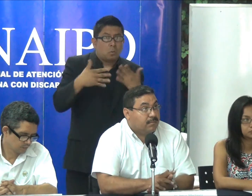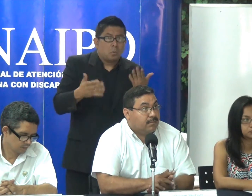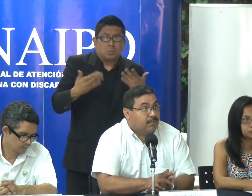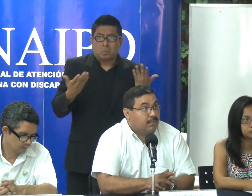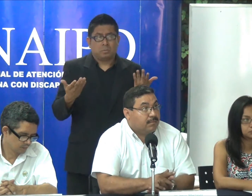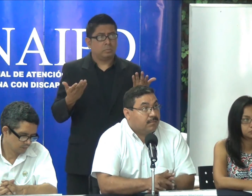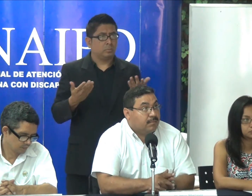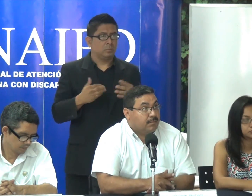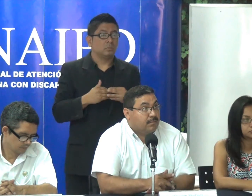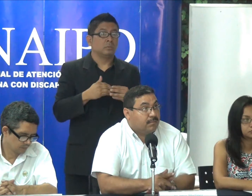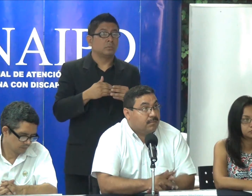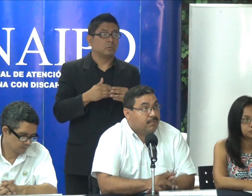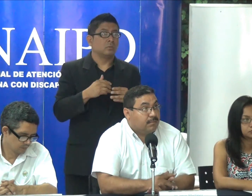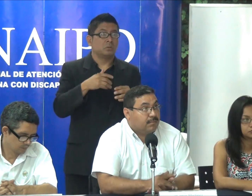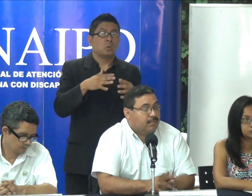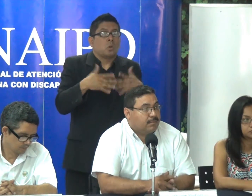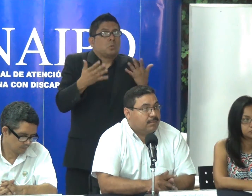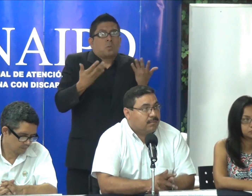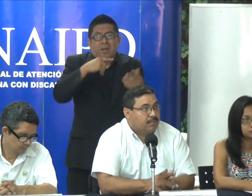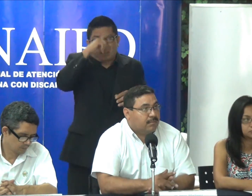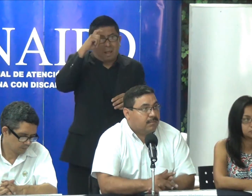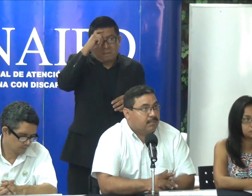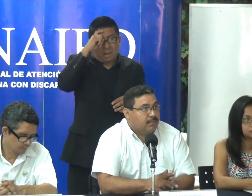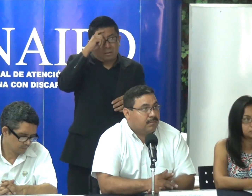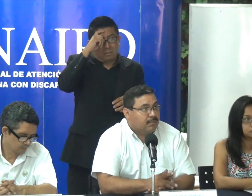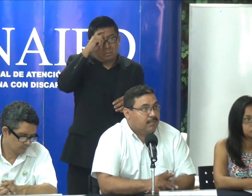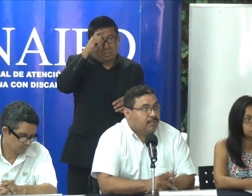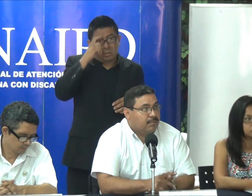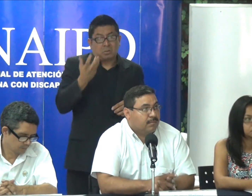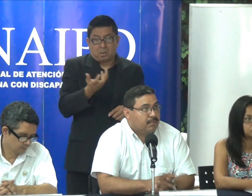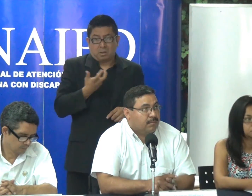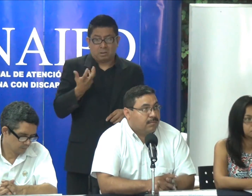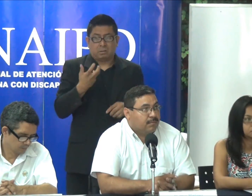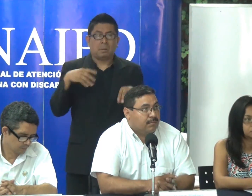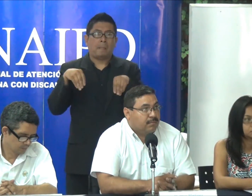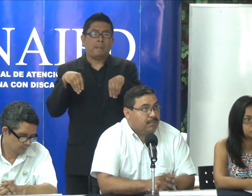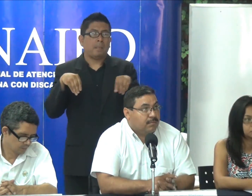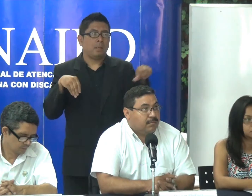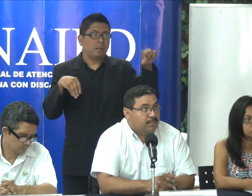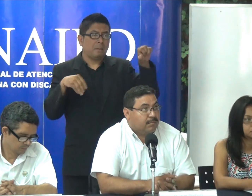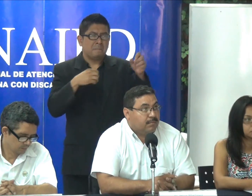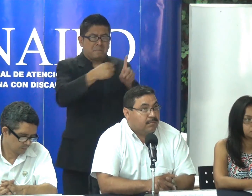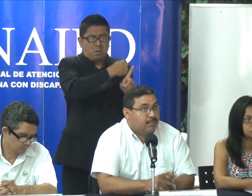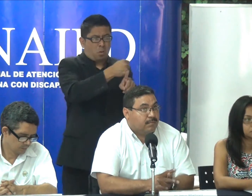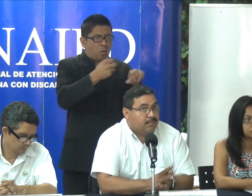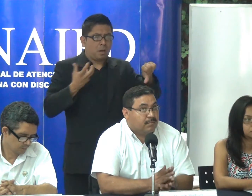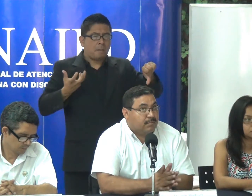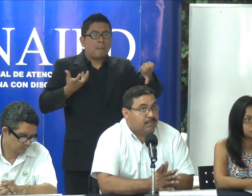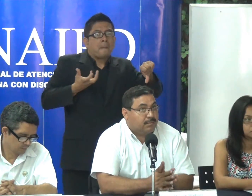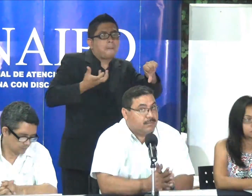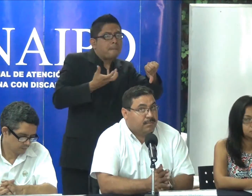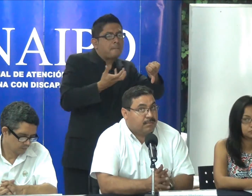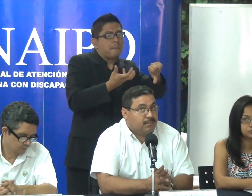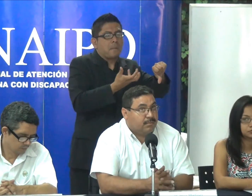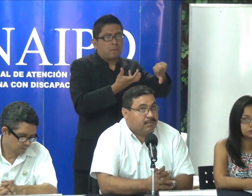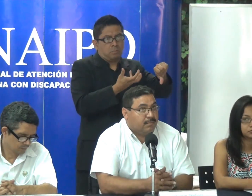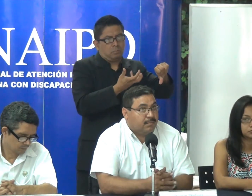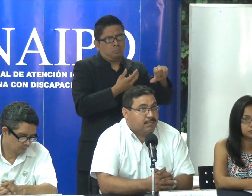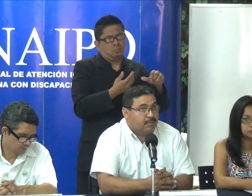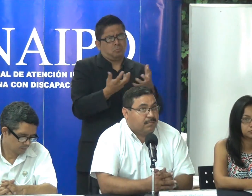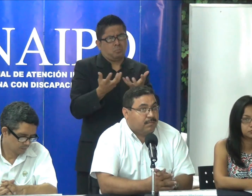manera favorece a la situación, digamos, de la violencia, a la situación de la delincuencia, porque hay